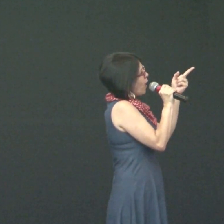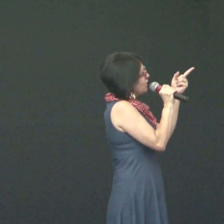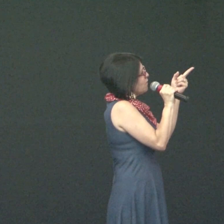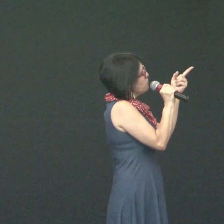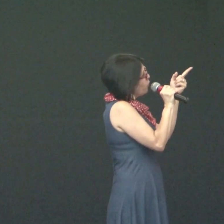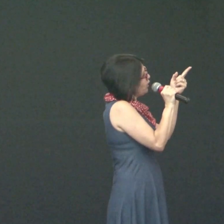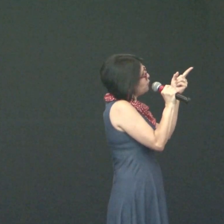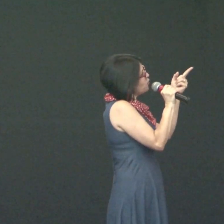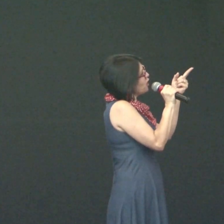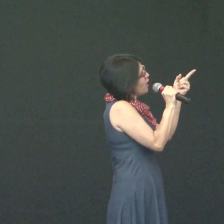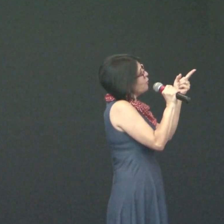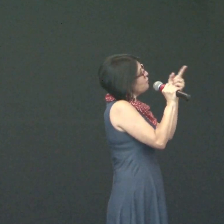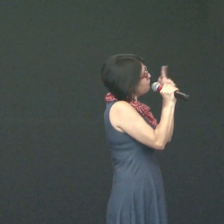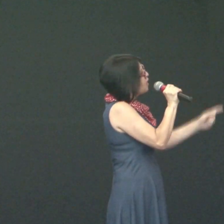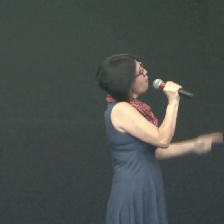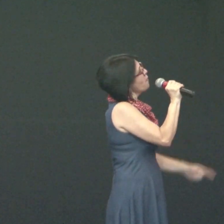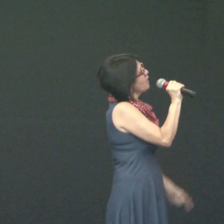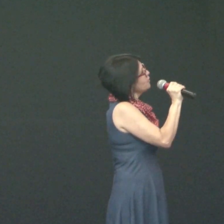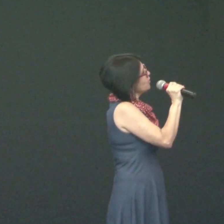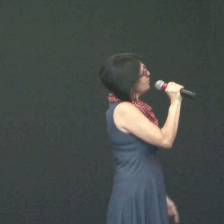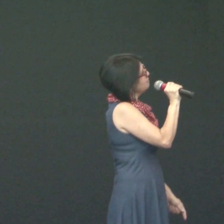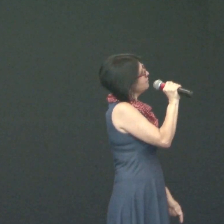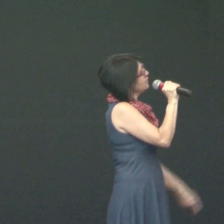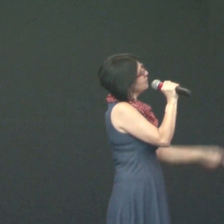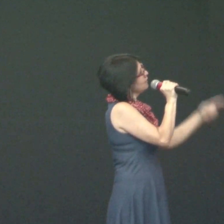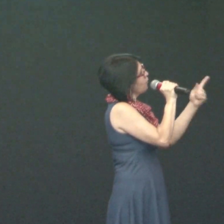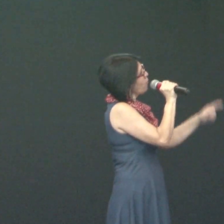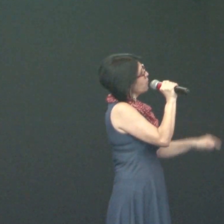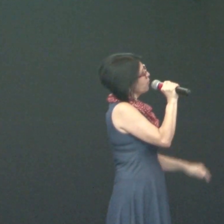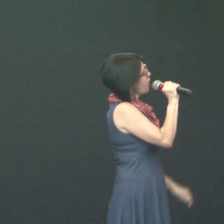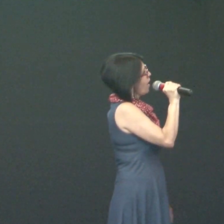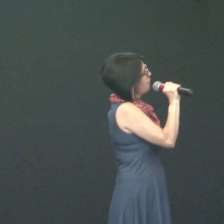Guardei muito dinheiro e finalmente comprei meu carro.